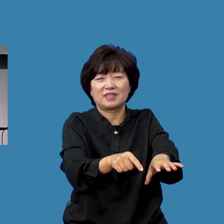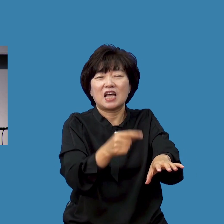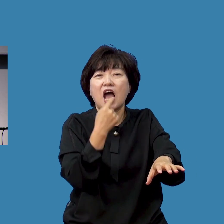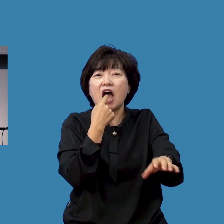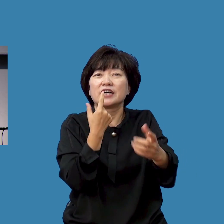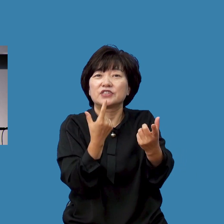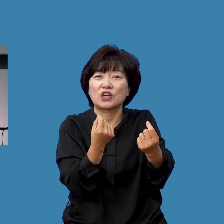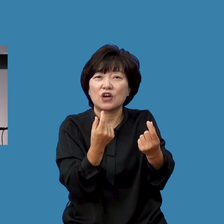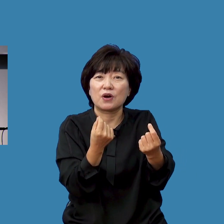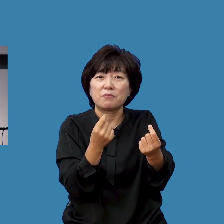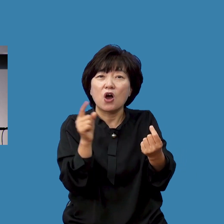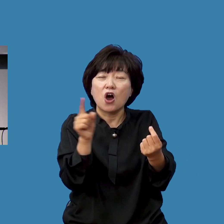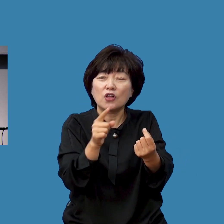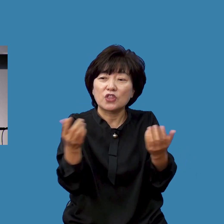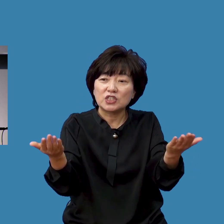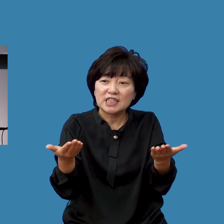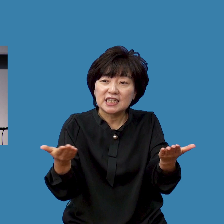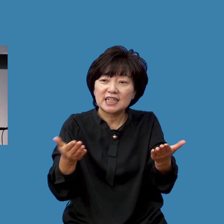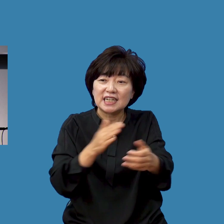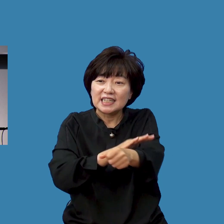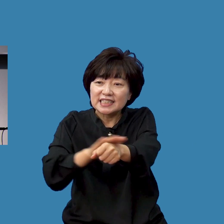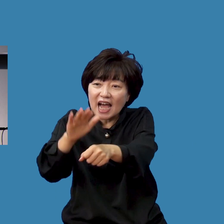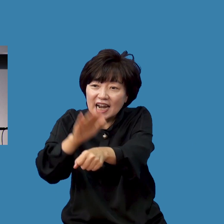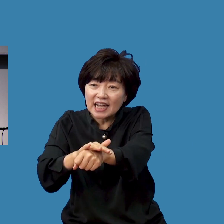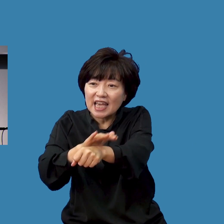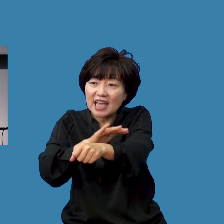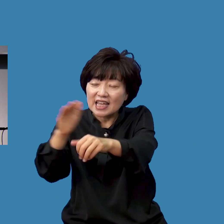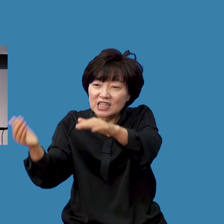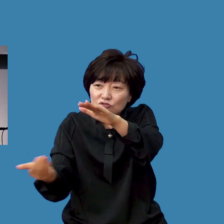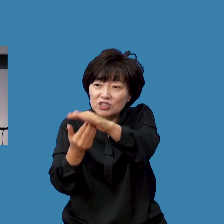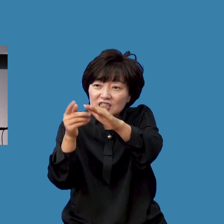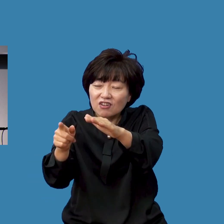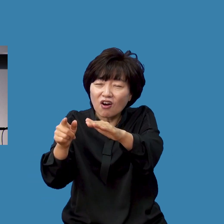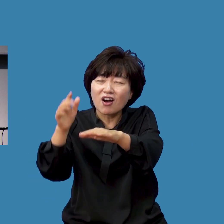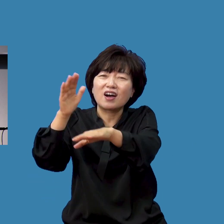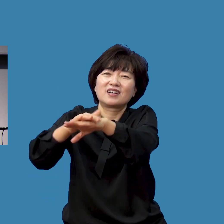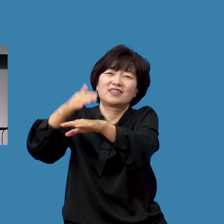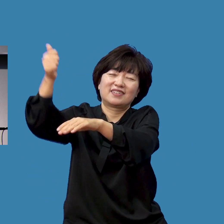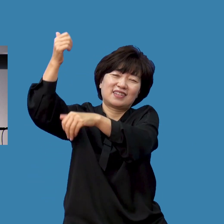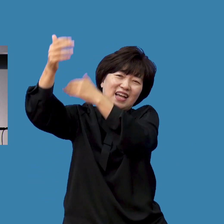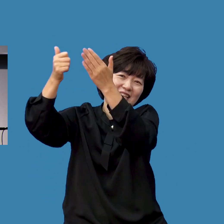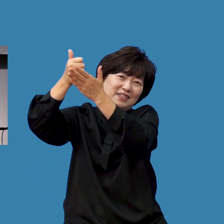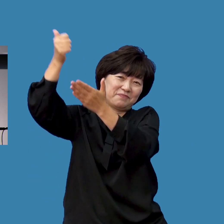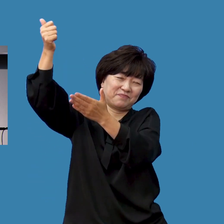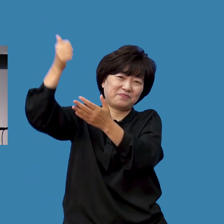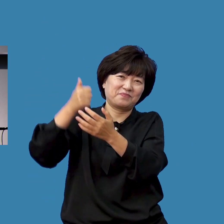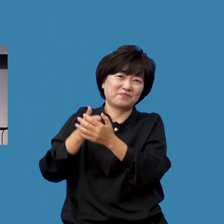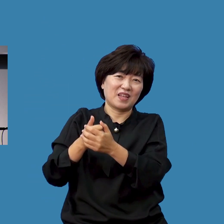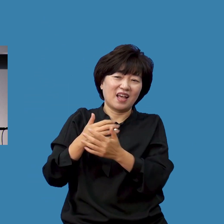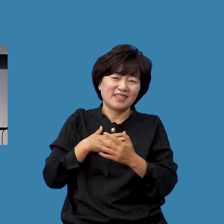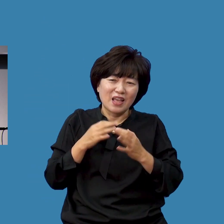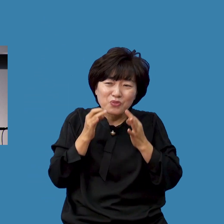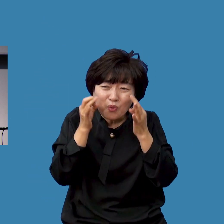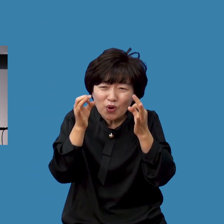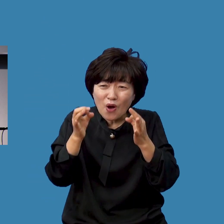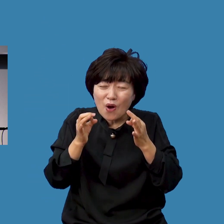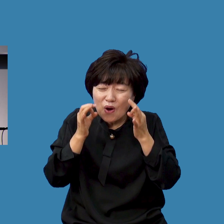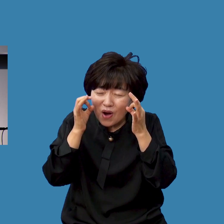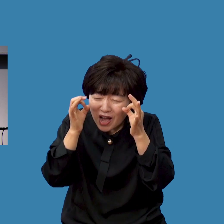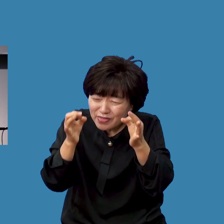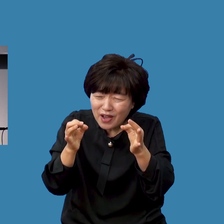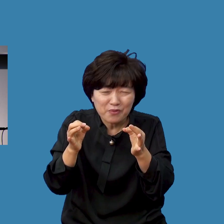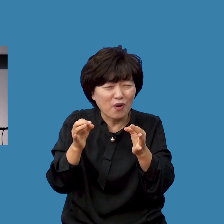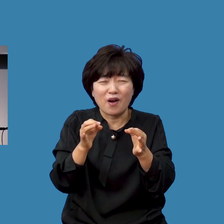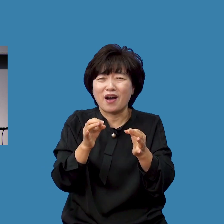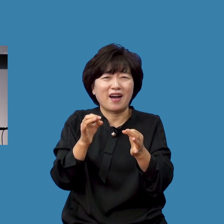원래 그 힘이에요. 자, 이와 같이 어떤 일을 잘하게 하시는 분은 하나님이세요. 우리가 노력한다고 되는